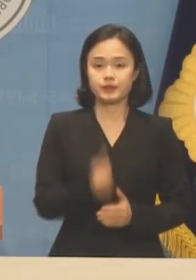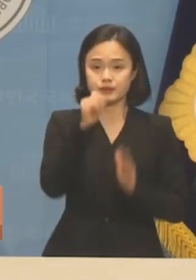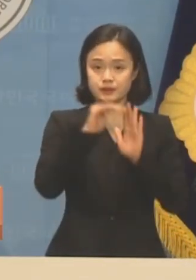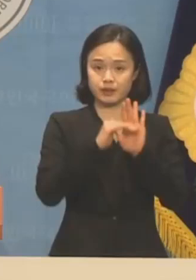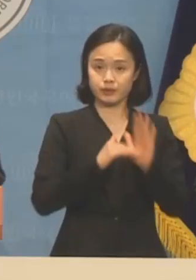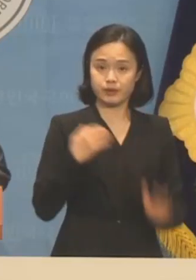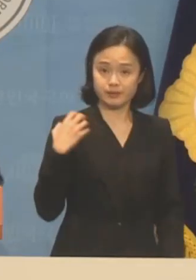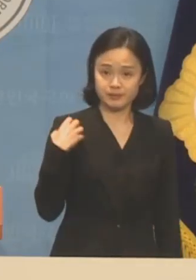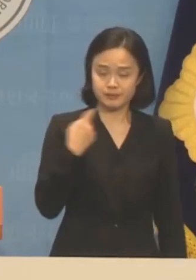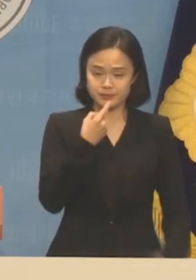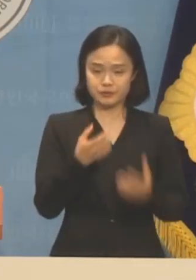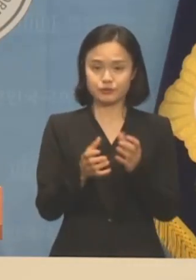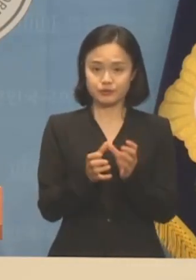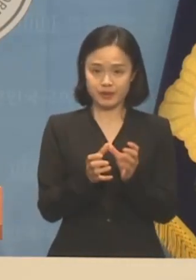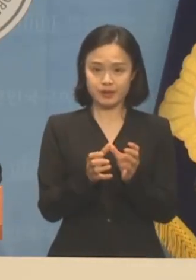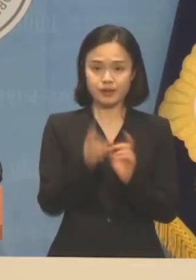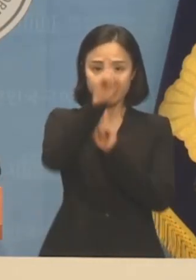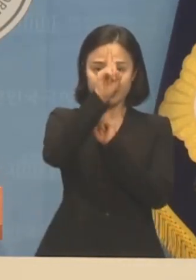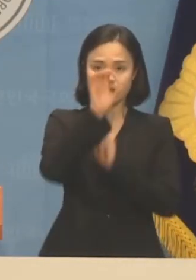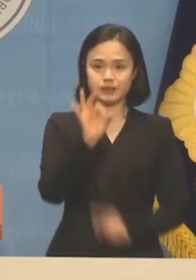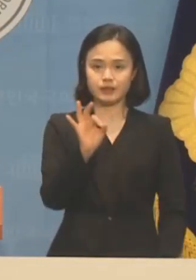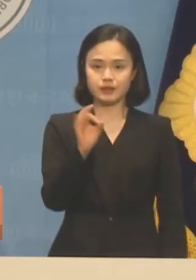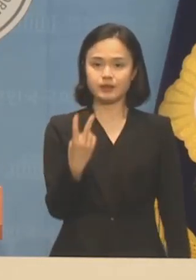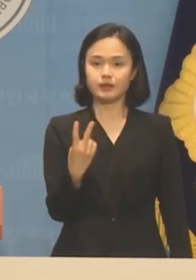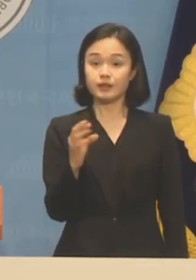이용호입니다. 반갑습니다.